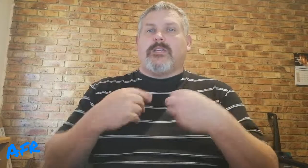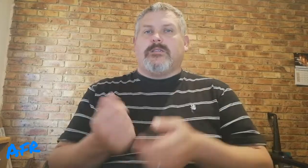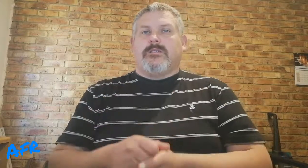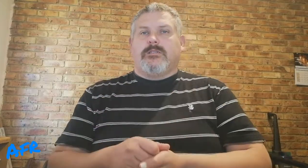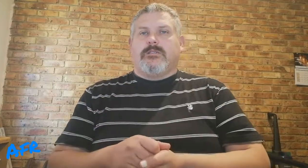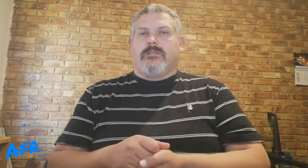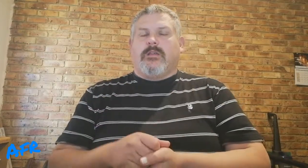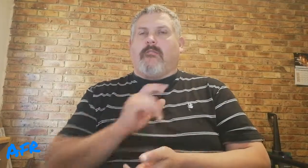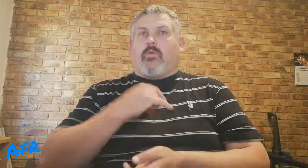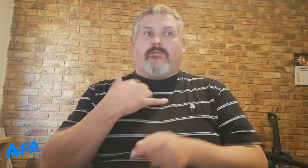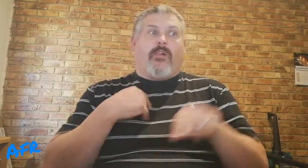besitting. Want ons